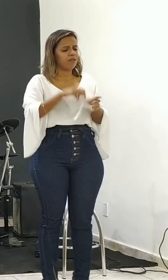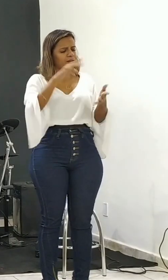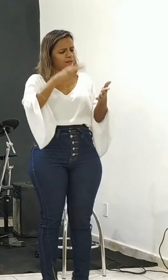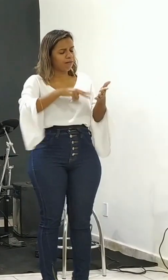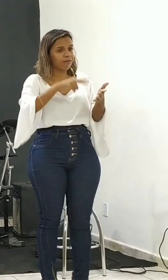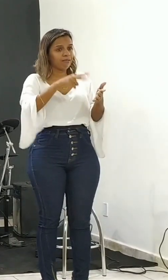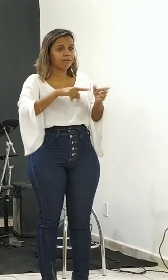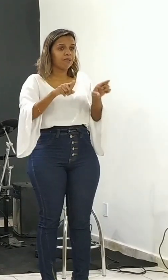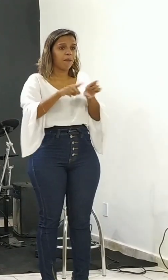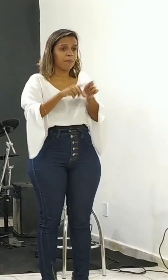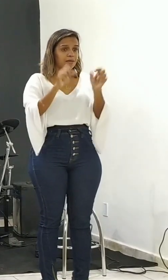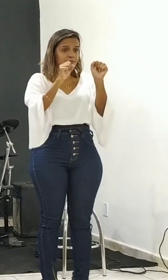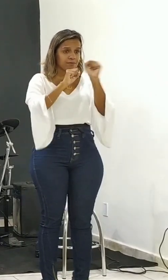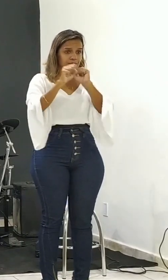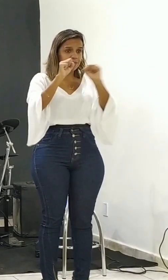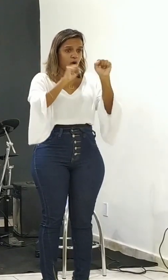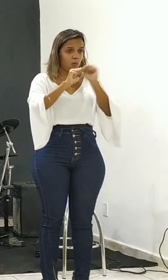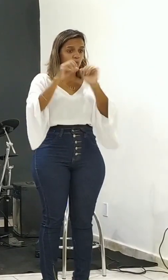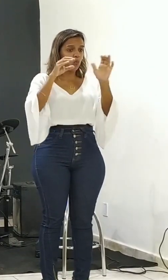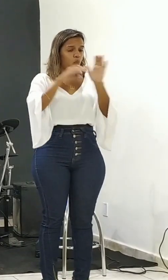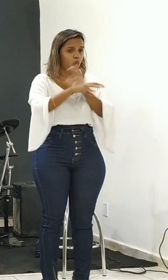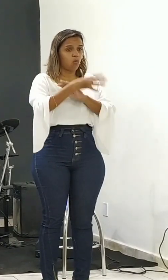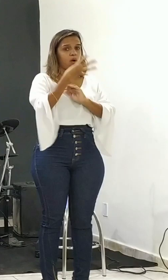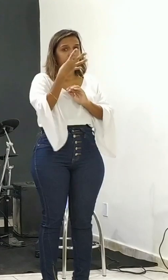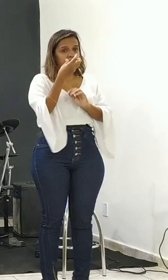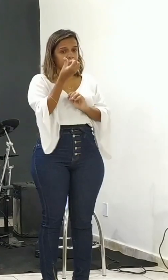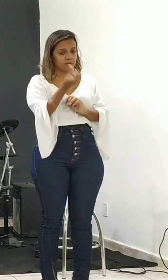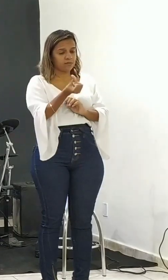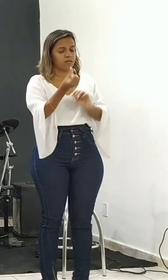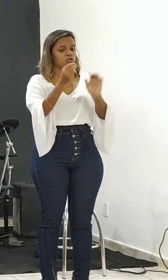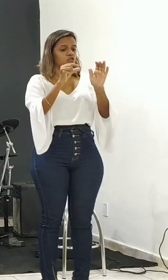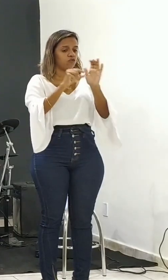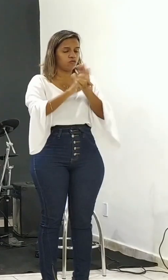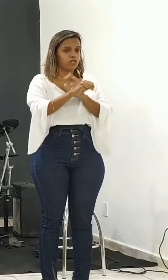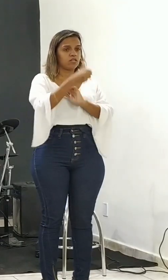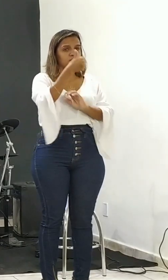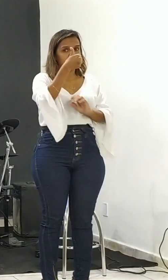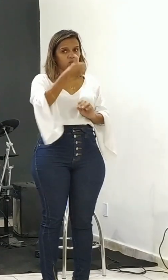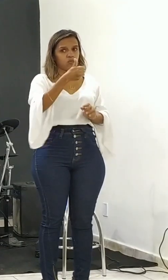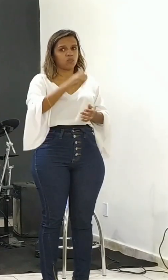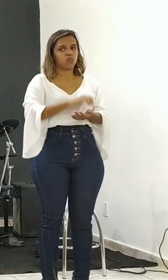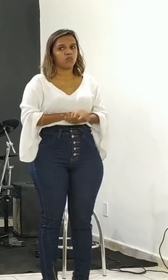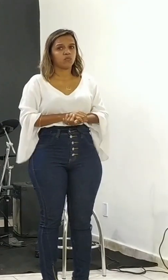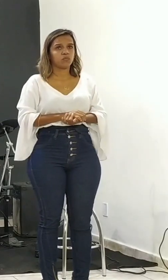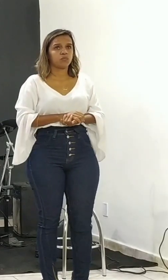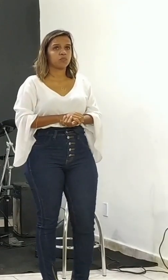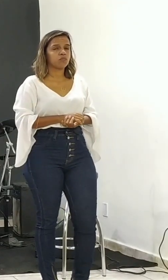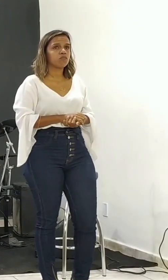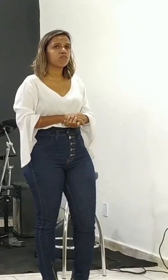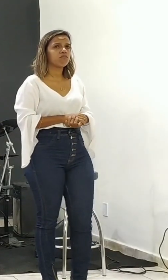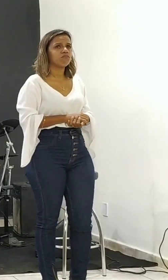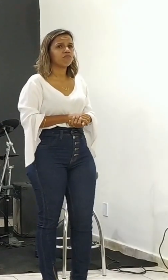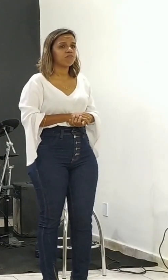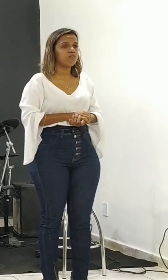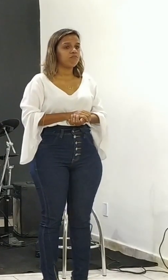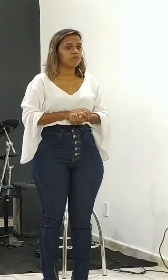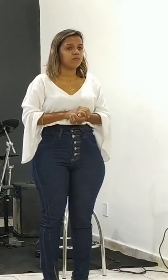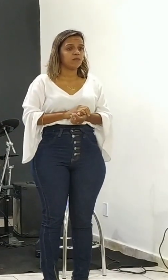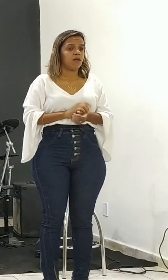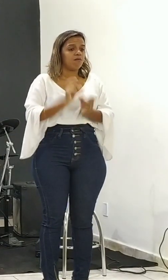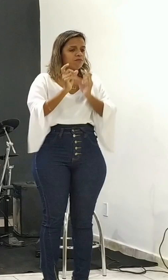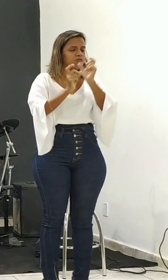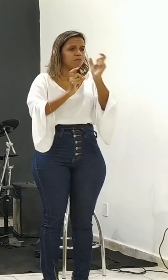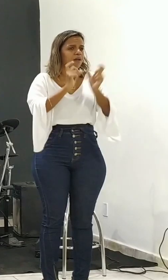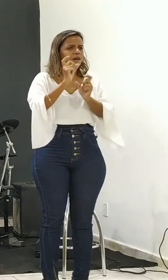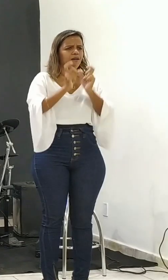ler Salmo 46, versículo 1. Lê lá para mim, Salmo 46, versículo 1. Olha as palavras, eu